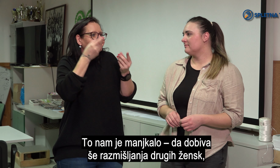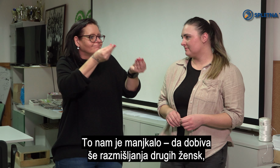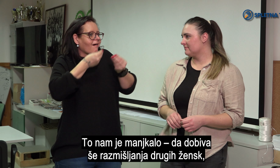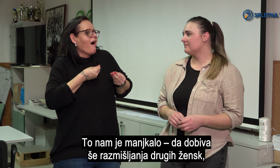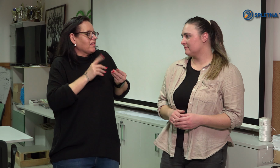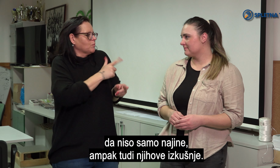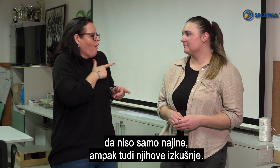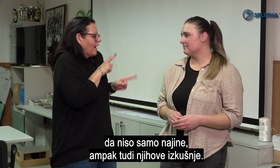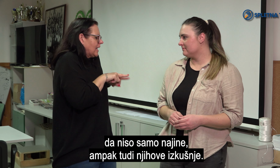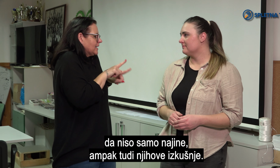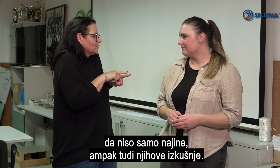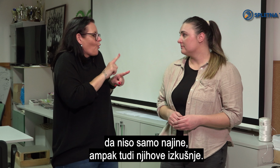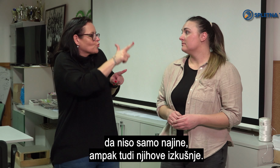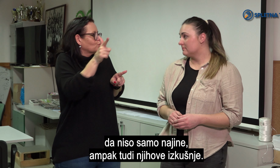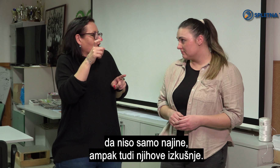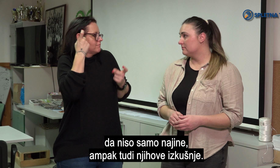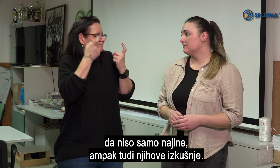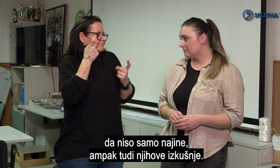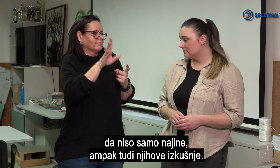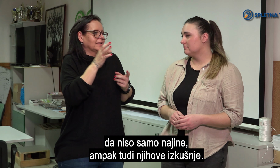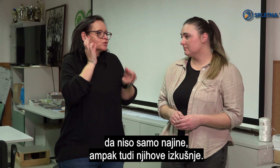samo najine, ampak tudi njihove izkušnje.